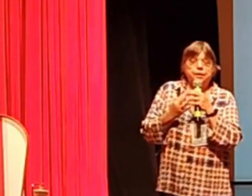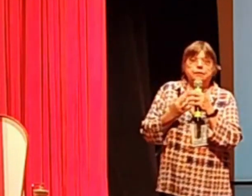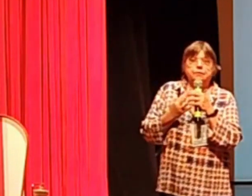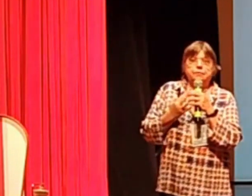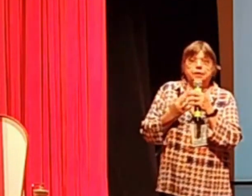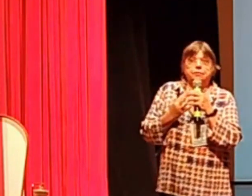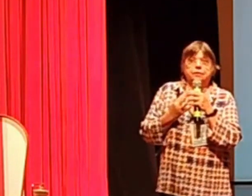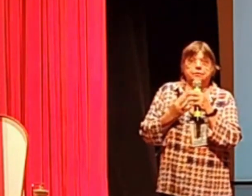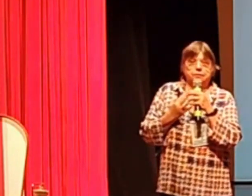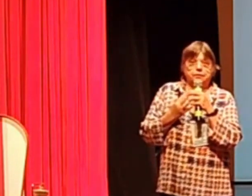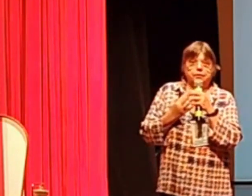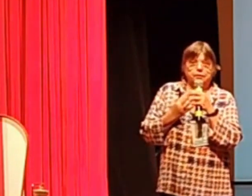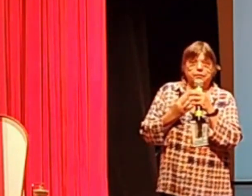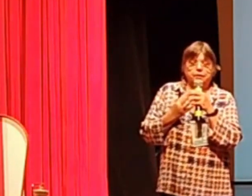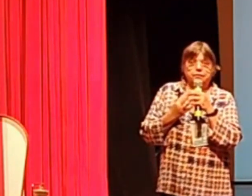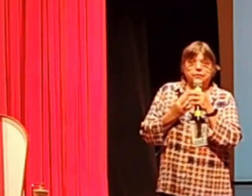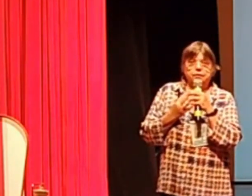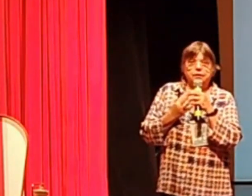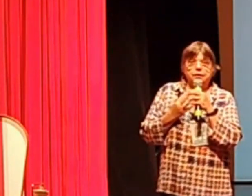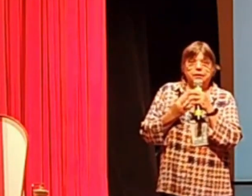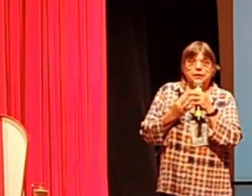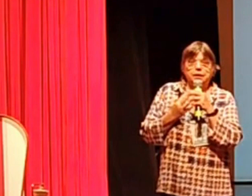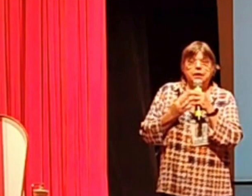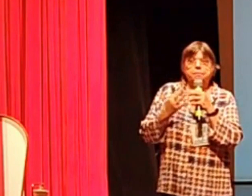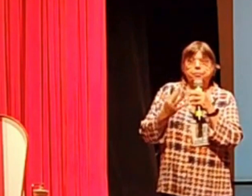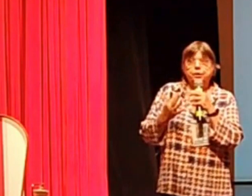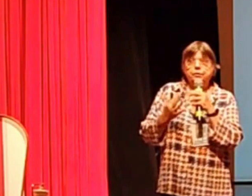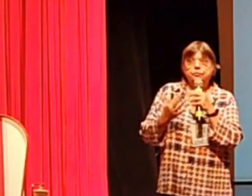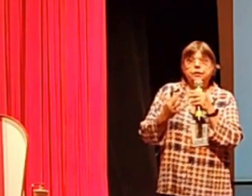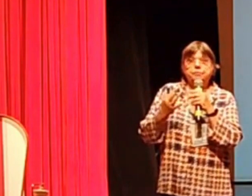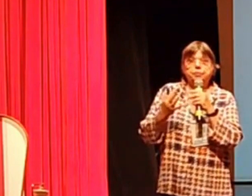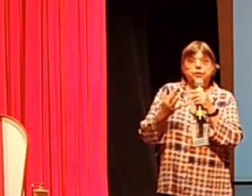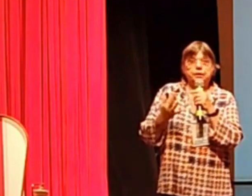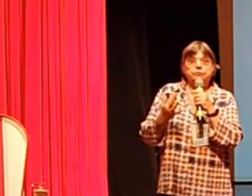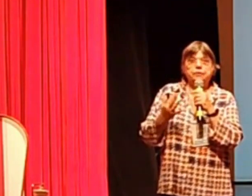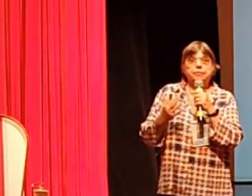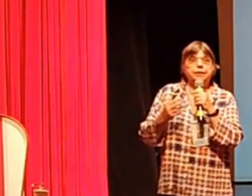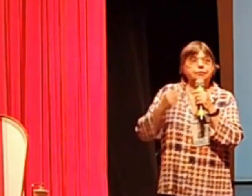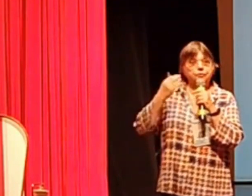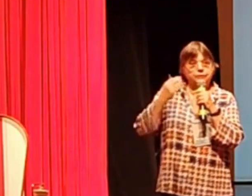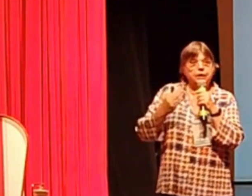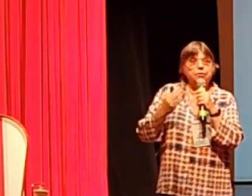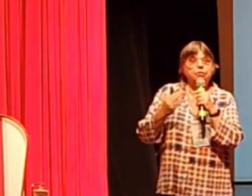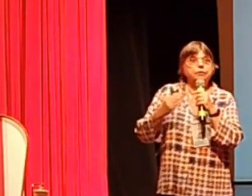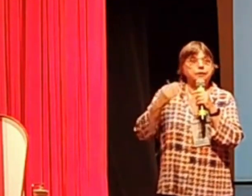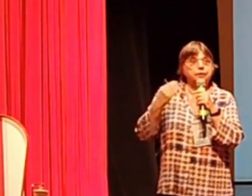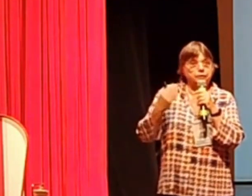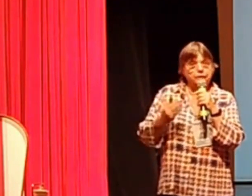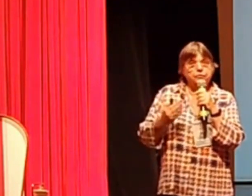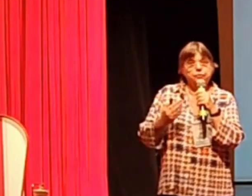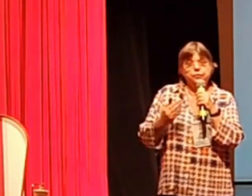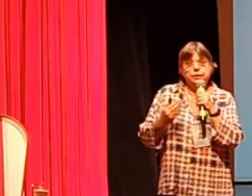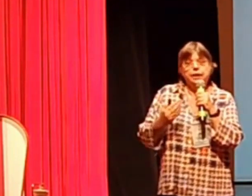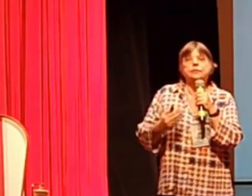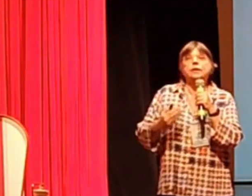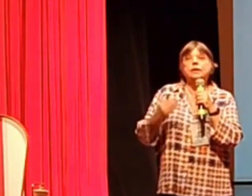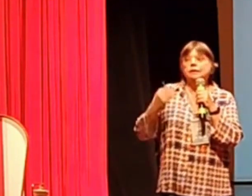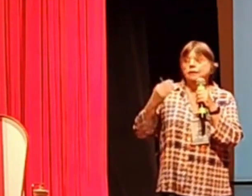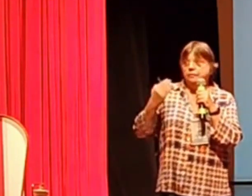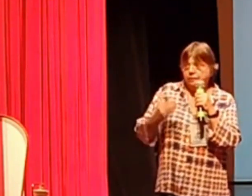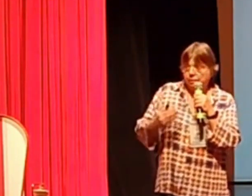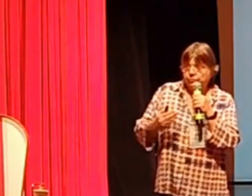sentido de pertencimento a esses adolescentes. Né? E por isso que é importante também a gente ter em conta que as redes